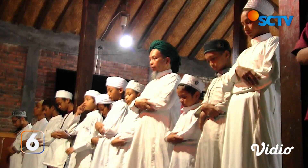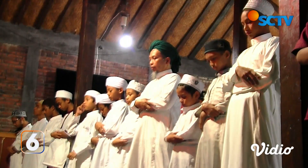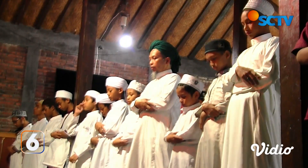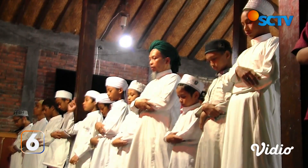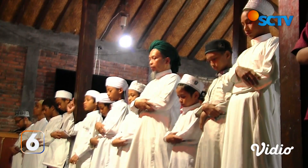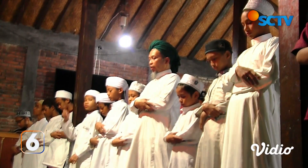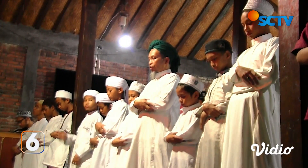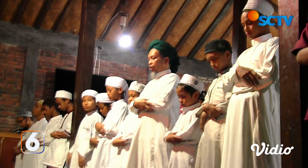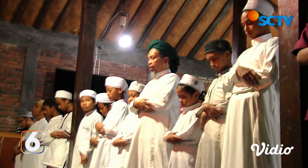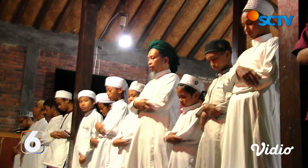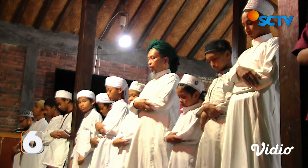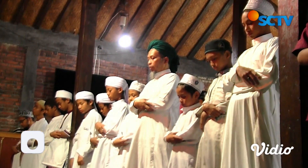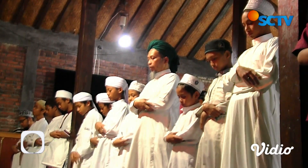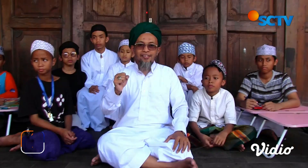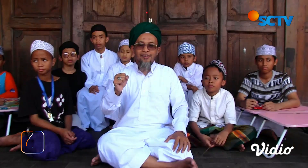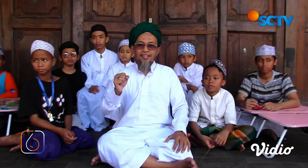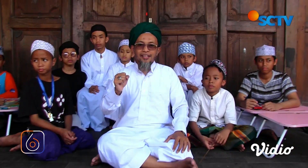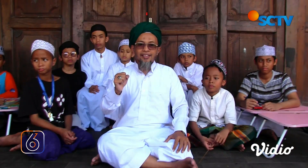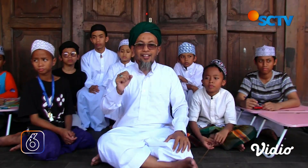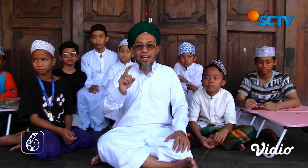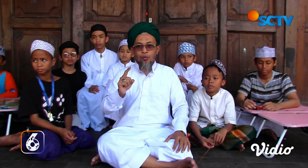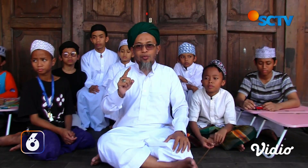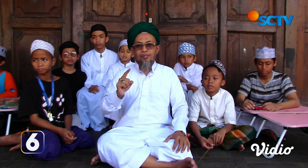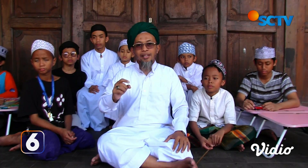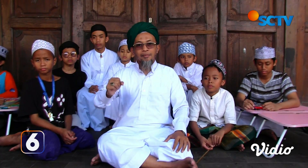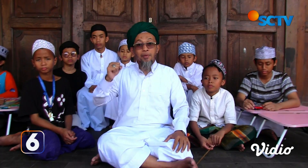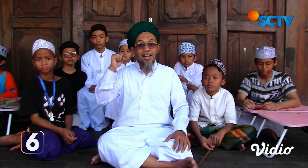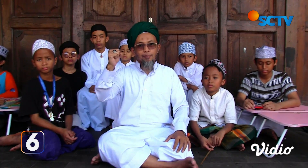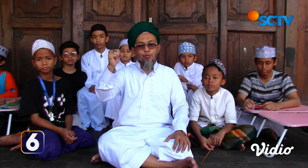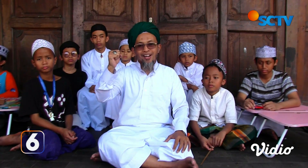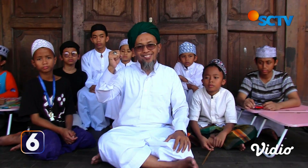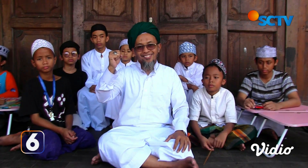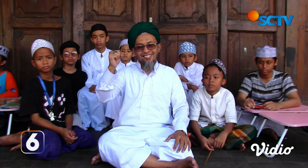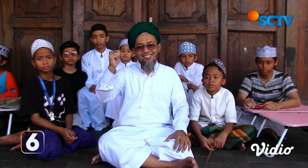kesuksesan. Tetap semangat, jangan takut, dan berani berubah.